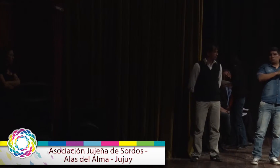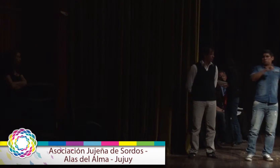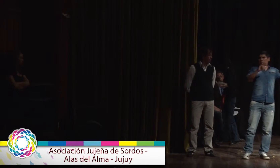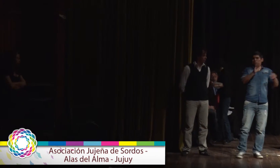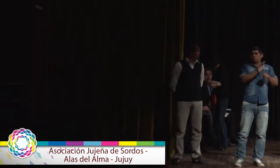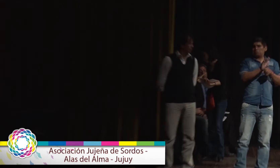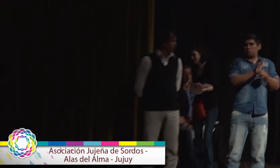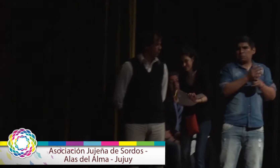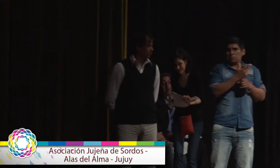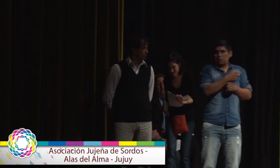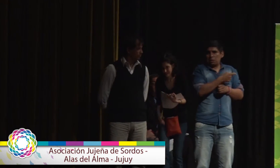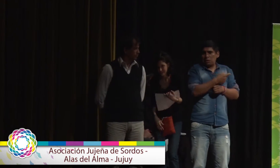que pasó y difundió